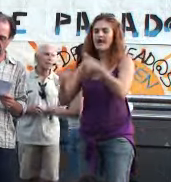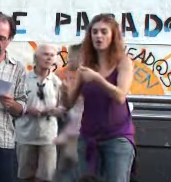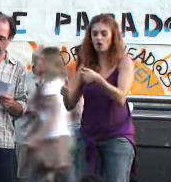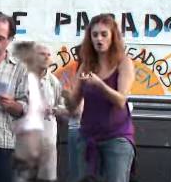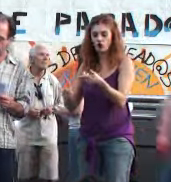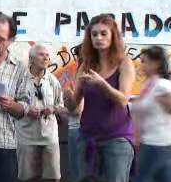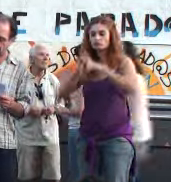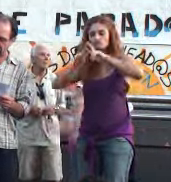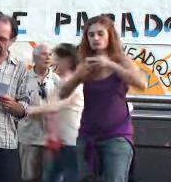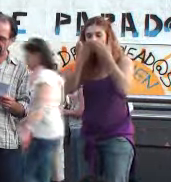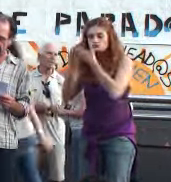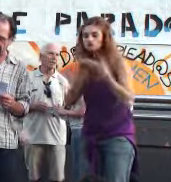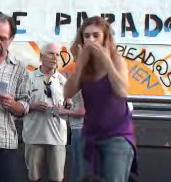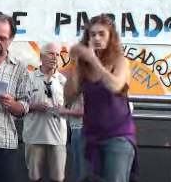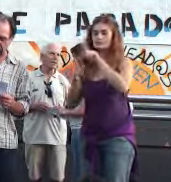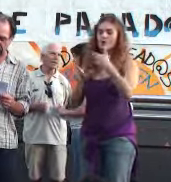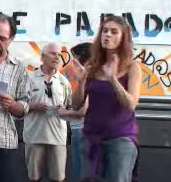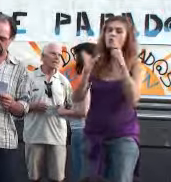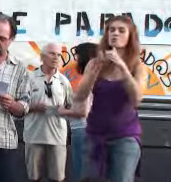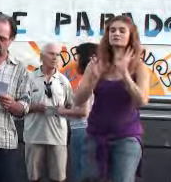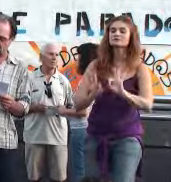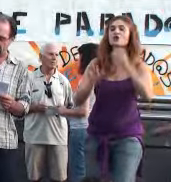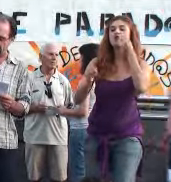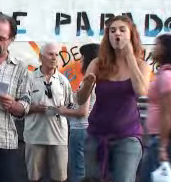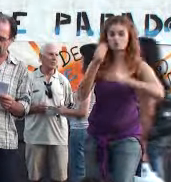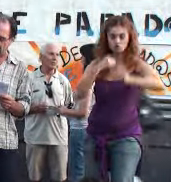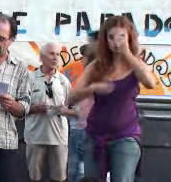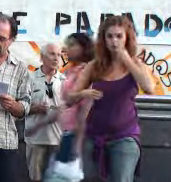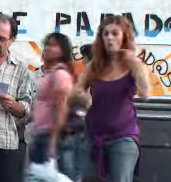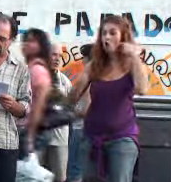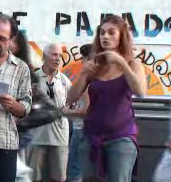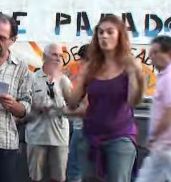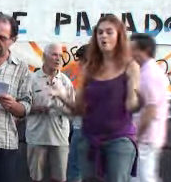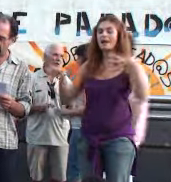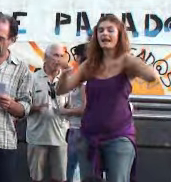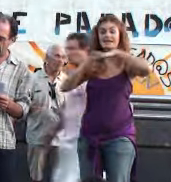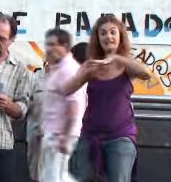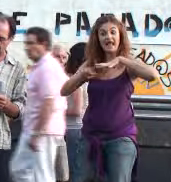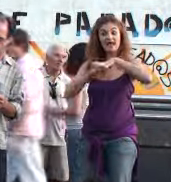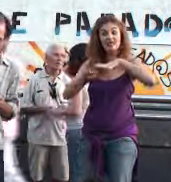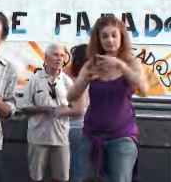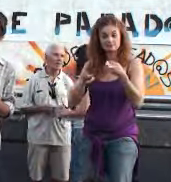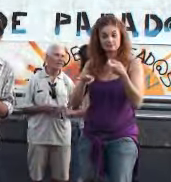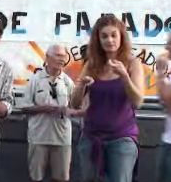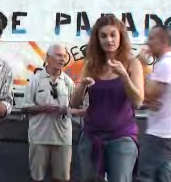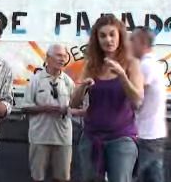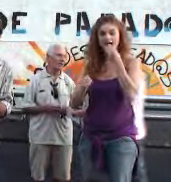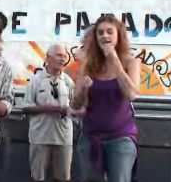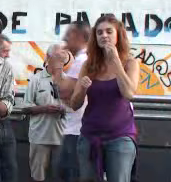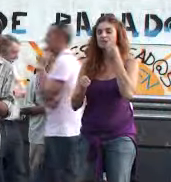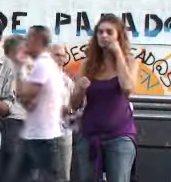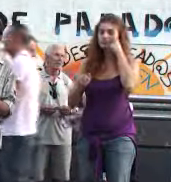consumo con la finalidad de establecer una red que haga asequible una alimentación saludable al mayor número de personas